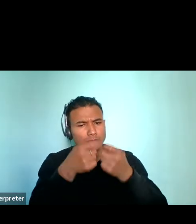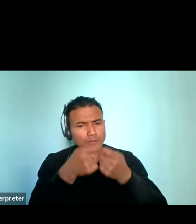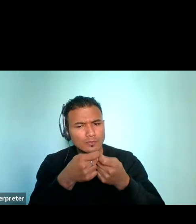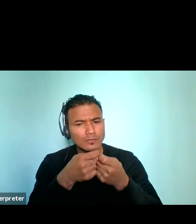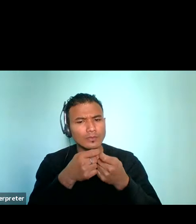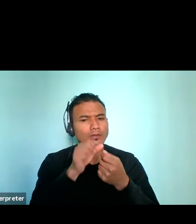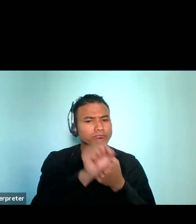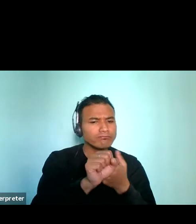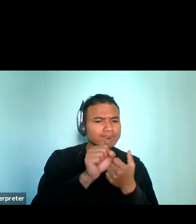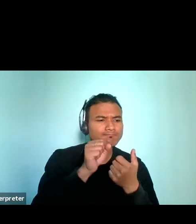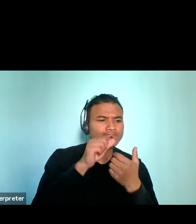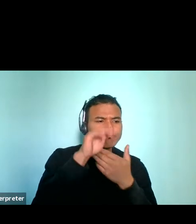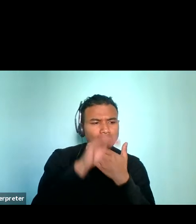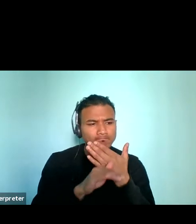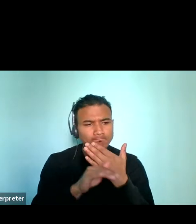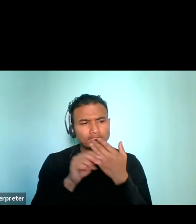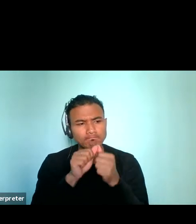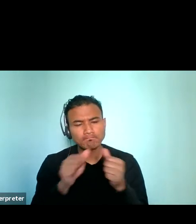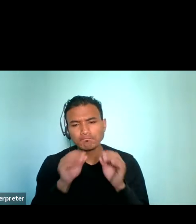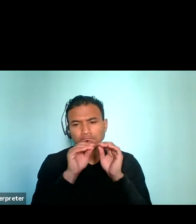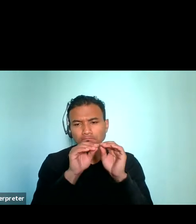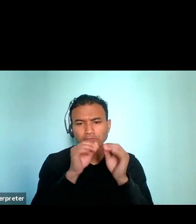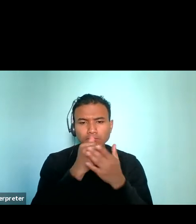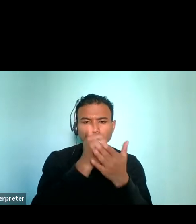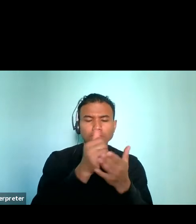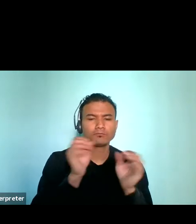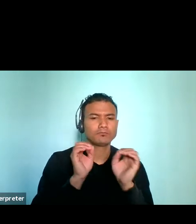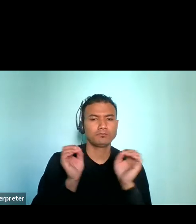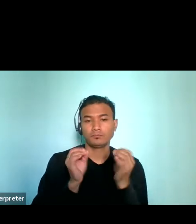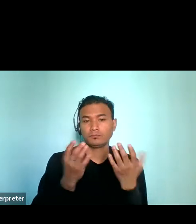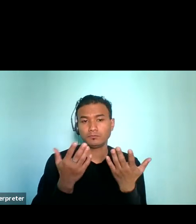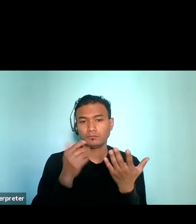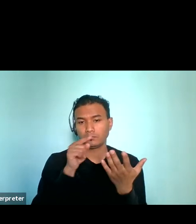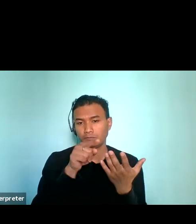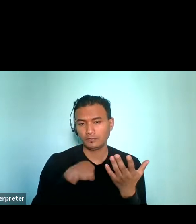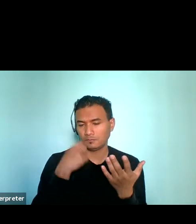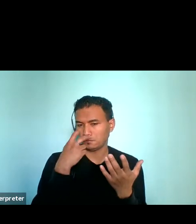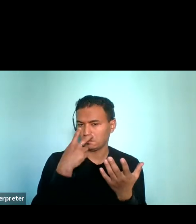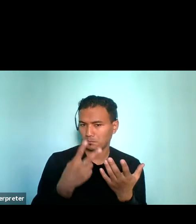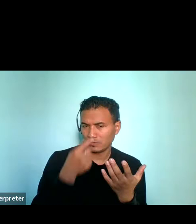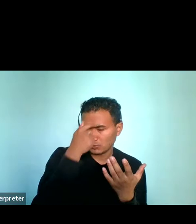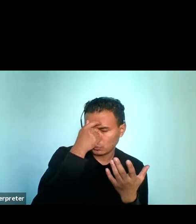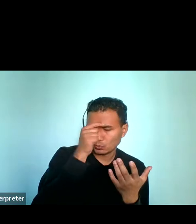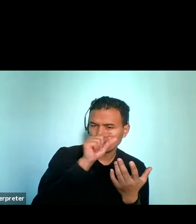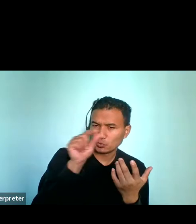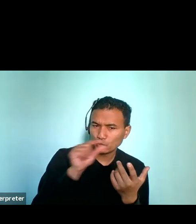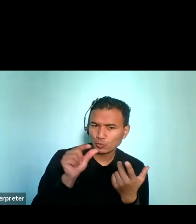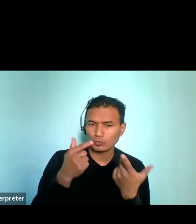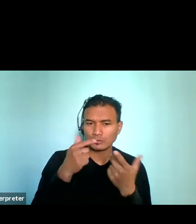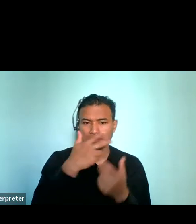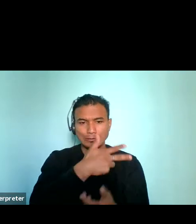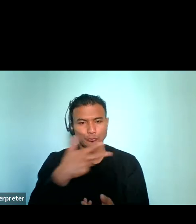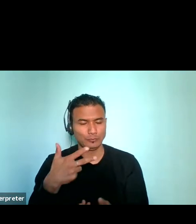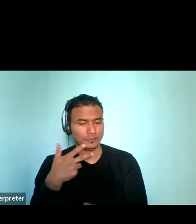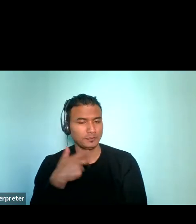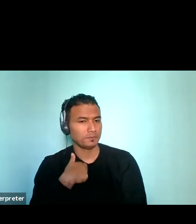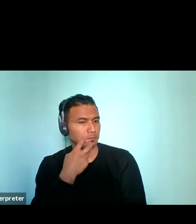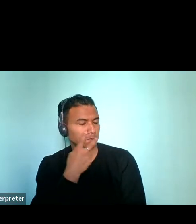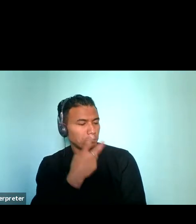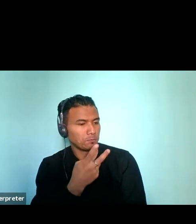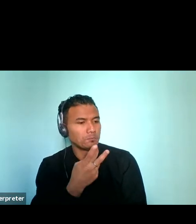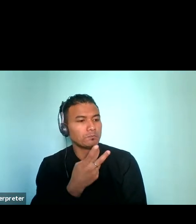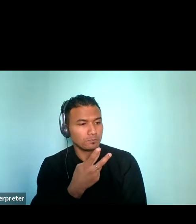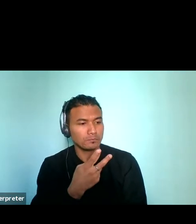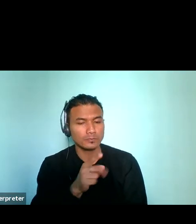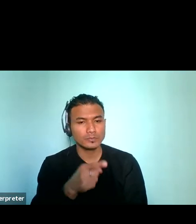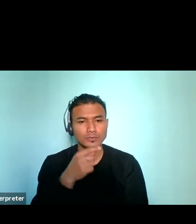petani Indonesia, di Indonesia. Nah, tentunya saya sebagai anak petani merasa terpanggil